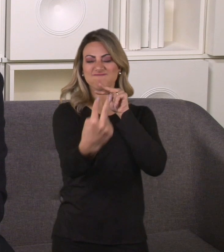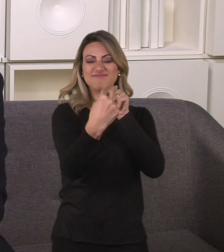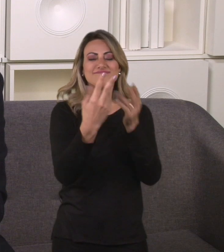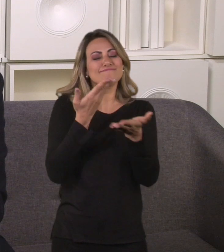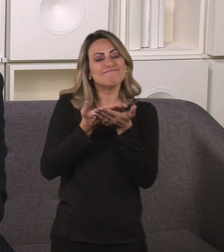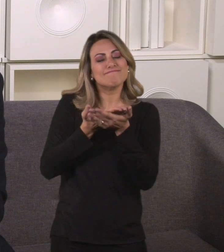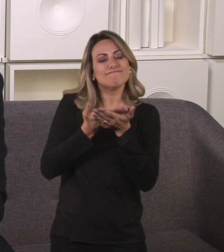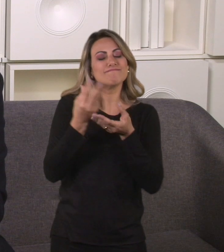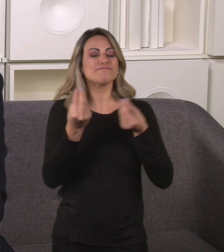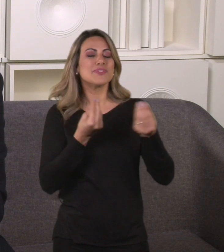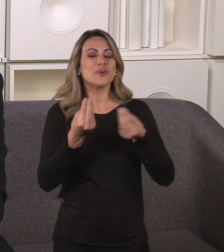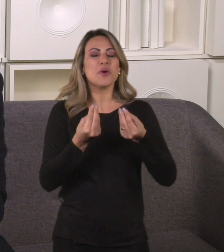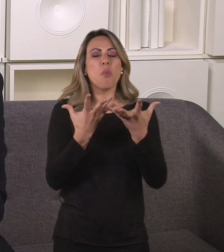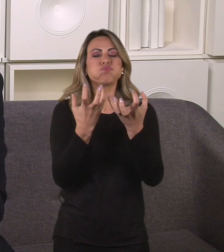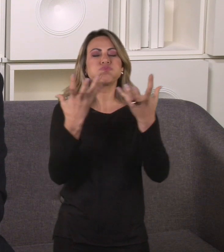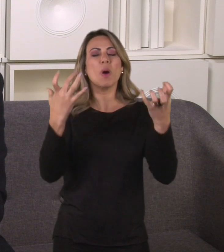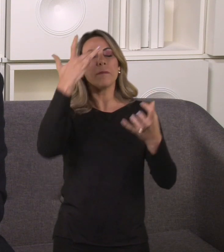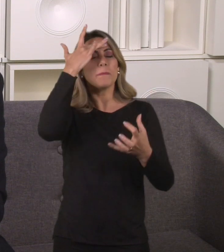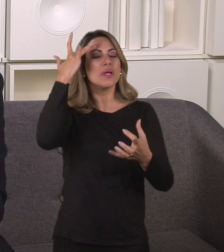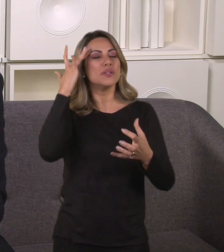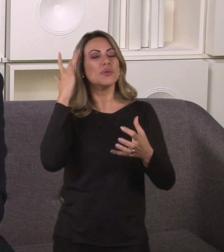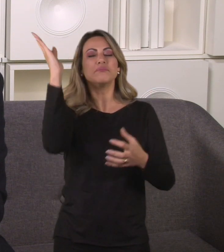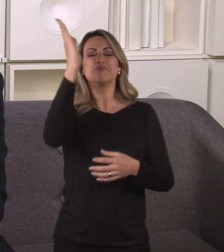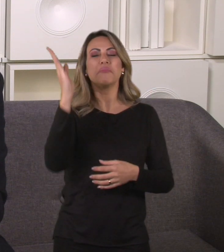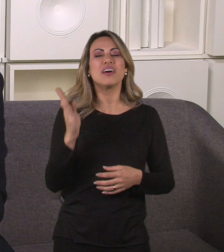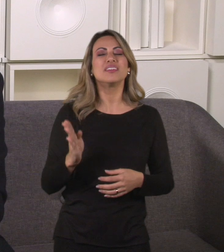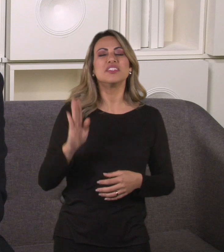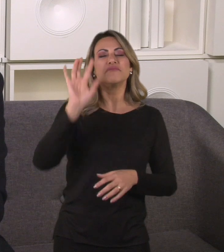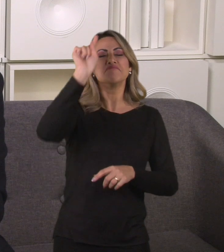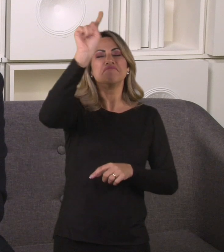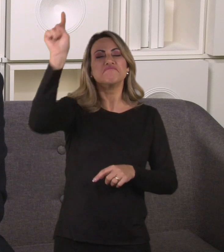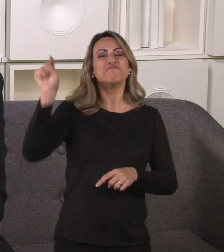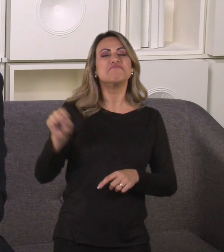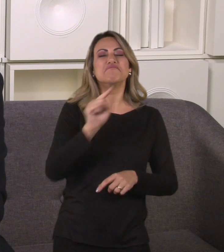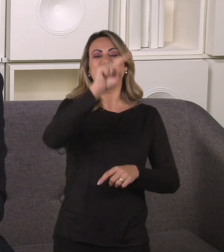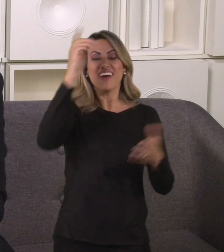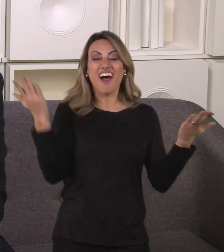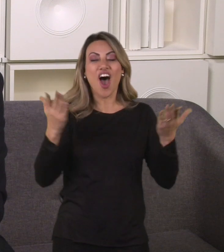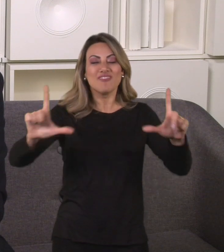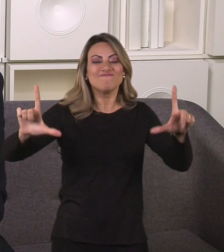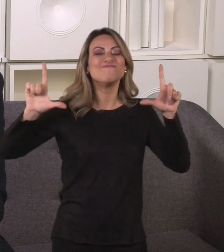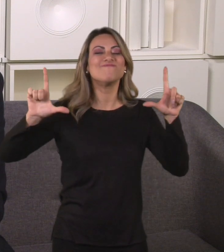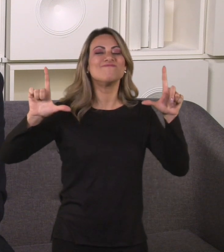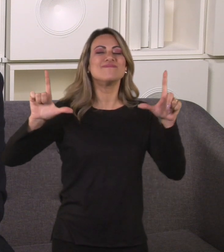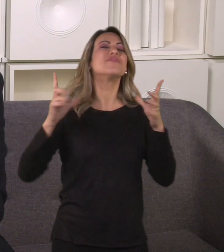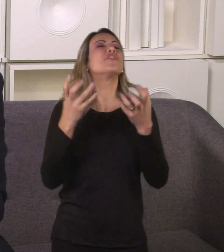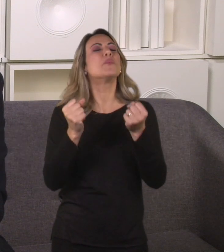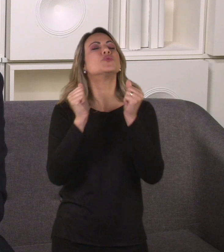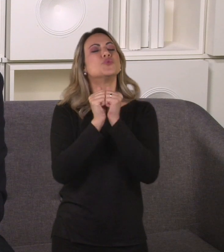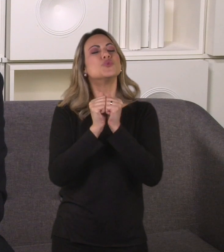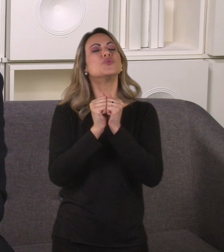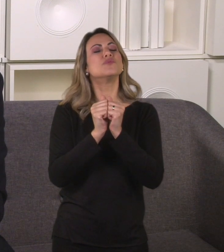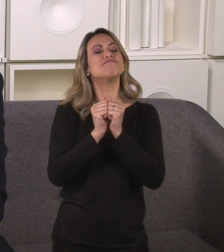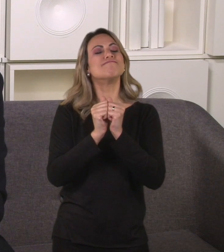E nós somos muitos reunidos em teu nome. E te damos